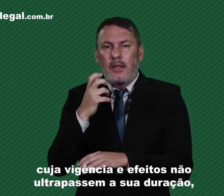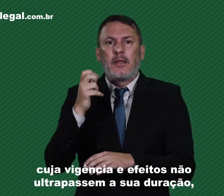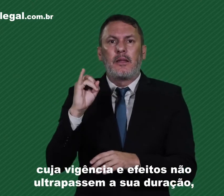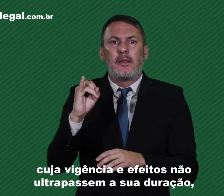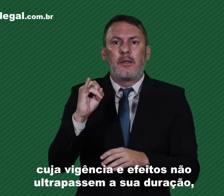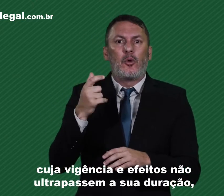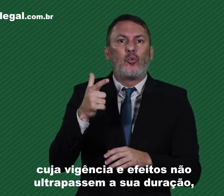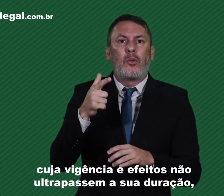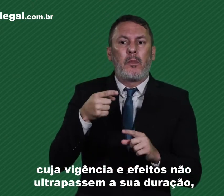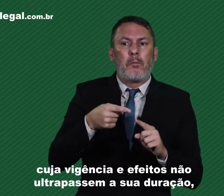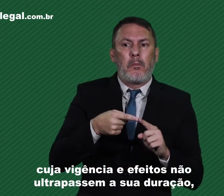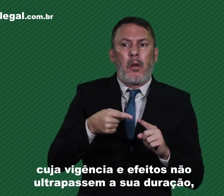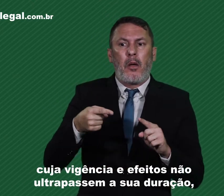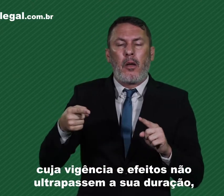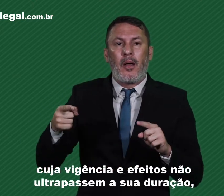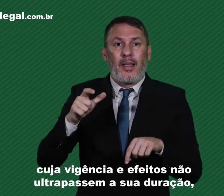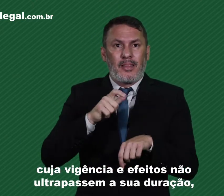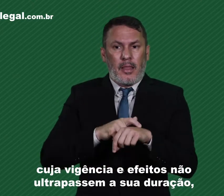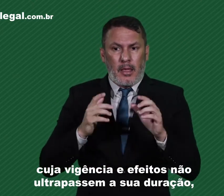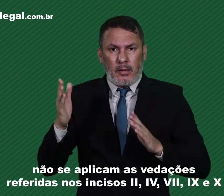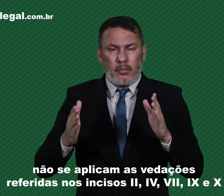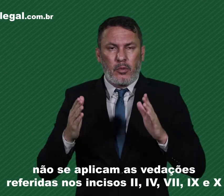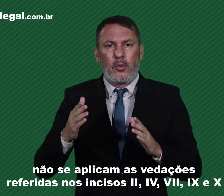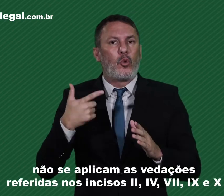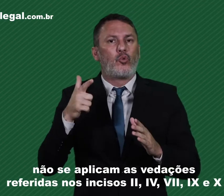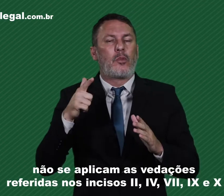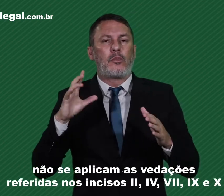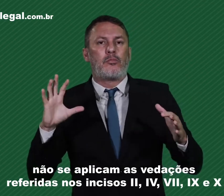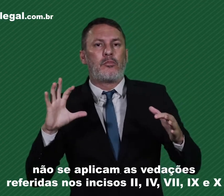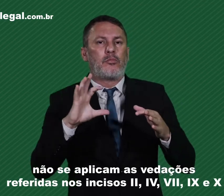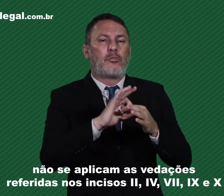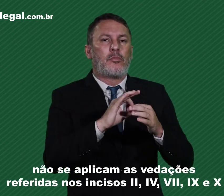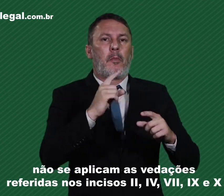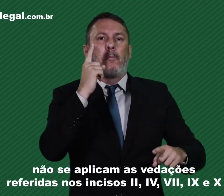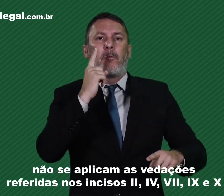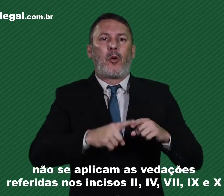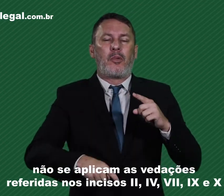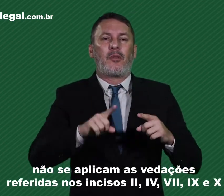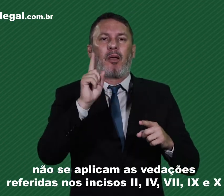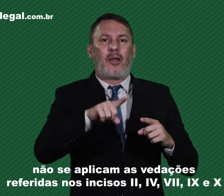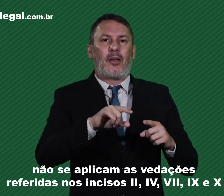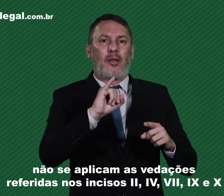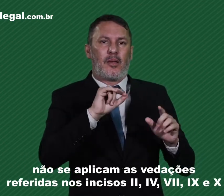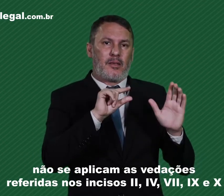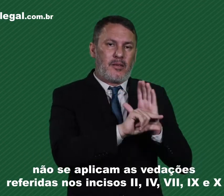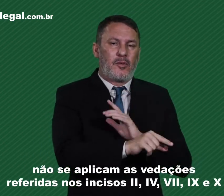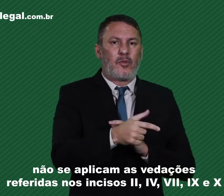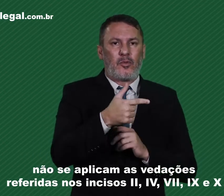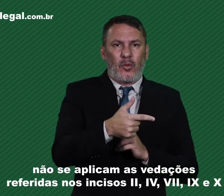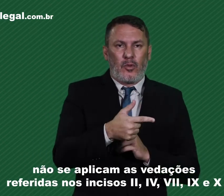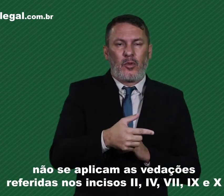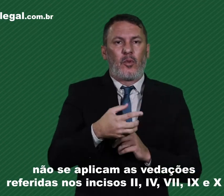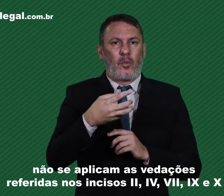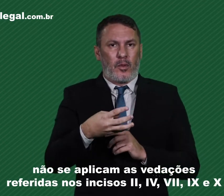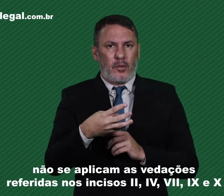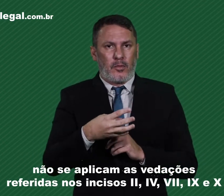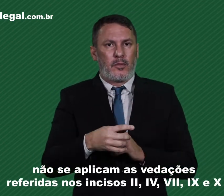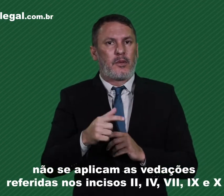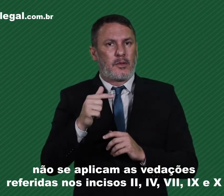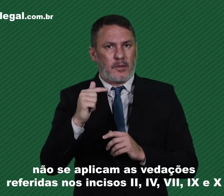efeitos não ultrapassem a sua duração não se aplicam as vedações referidas nos incisos 2 4